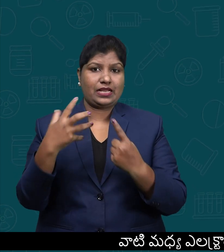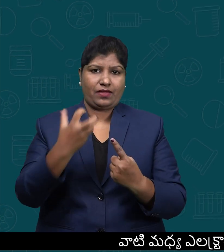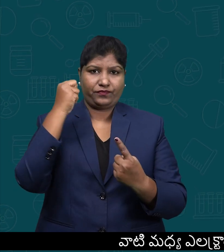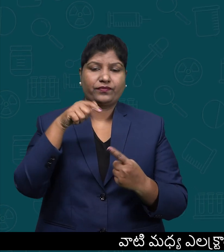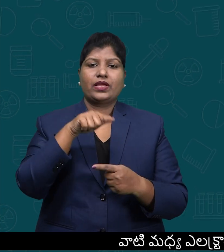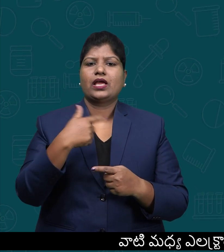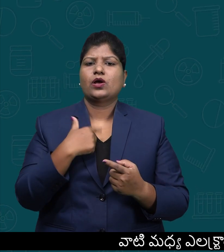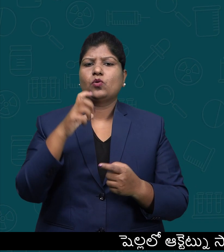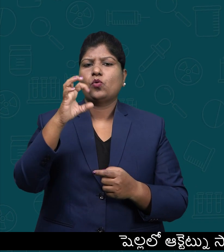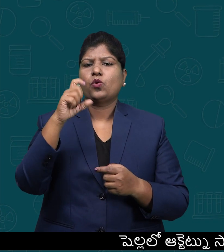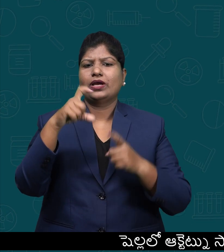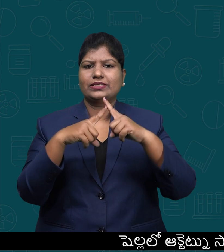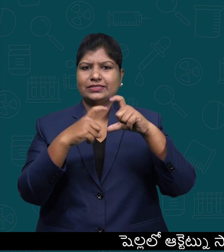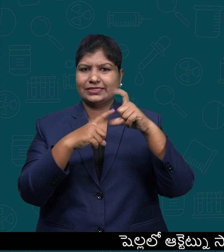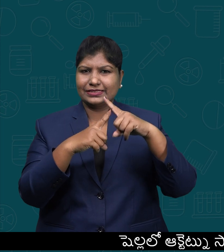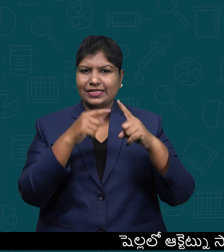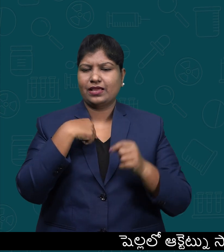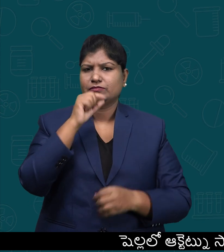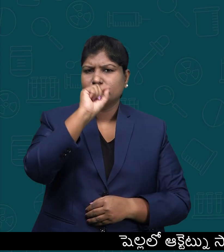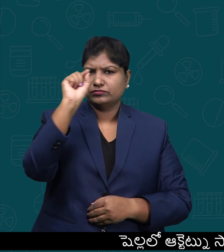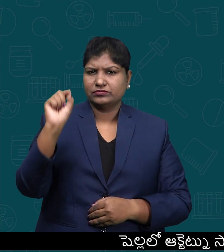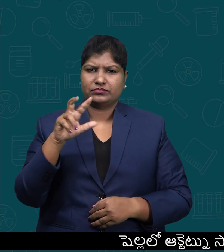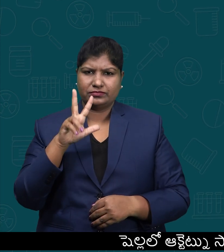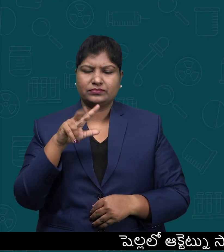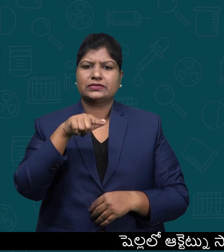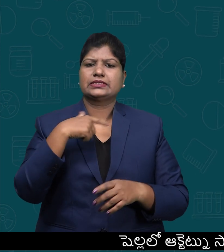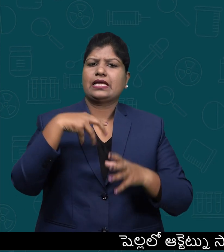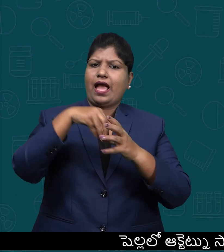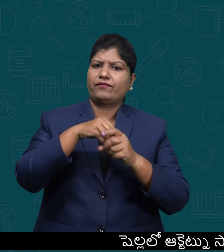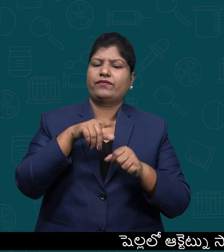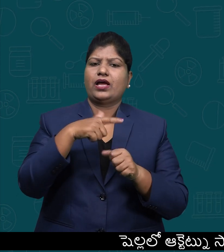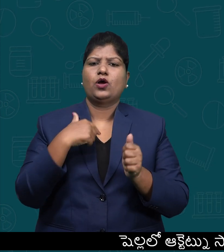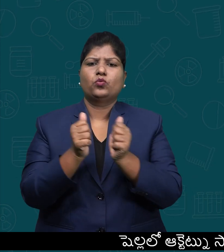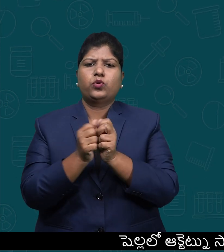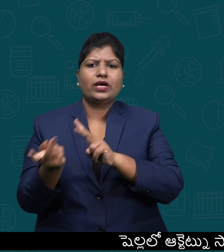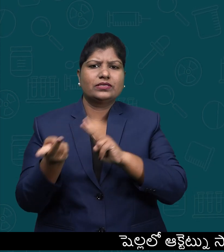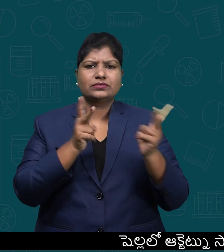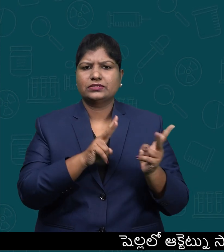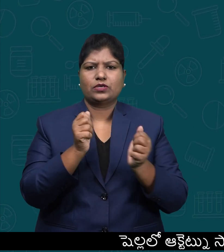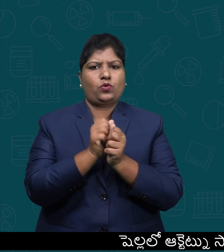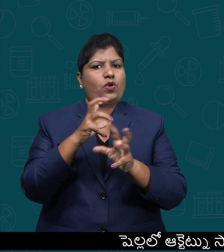వాటి వ్యాలెన్స్ షెల్లలో ఆక్టేట్ను సాధించగలవని ప్రతిపాదించారు.